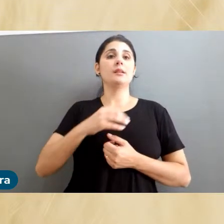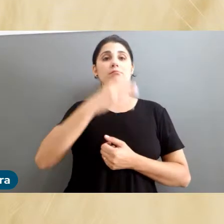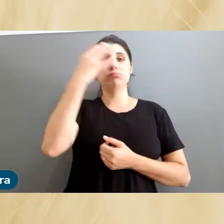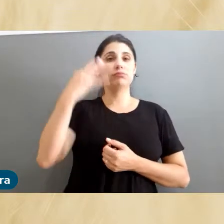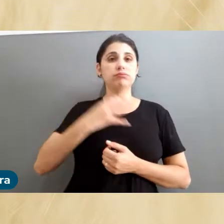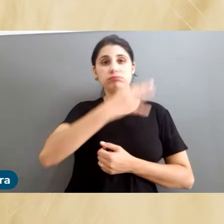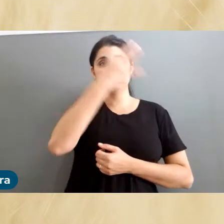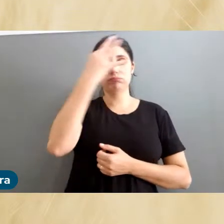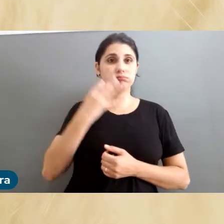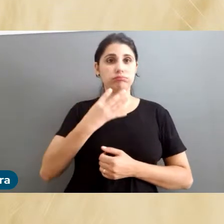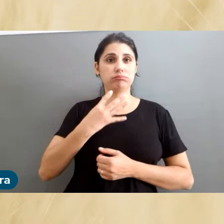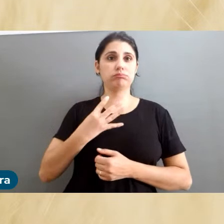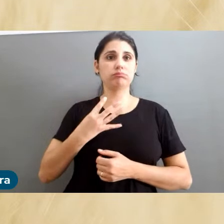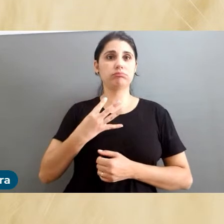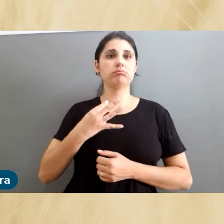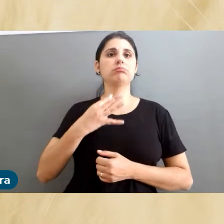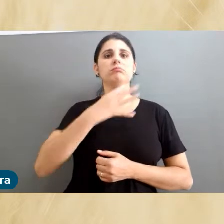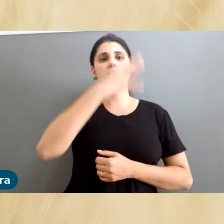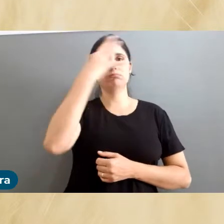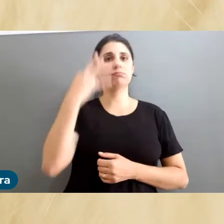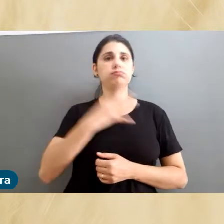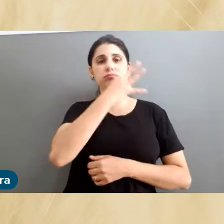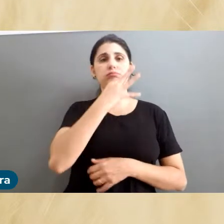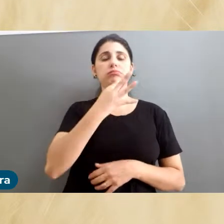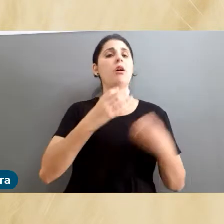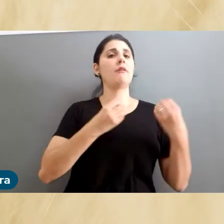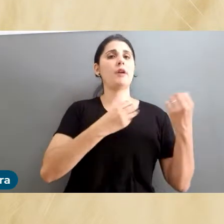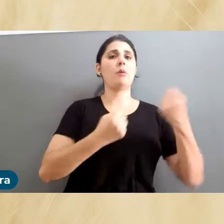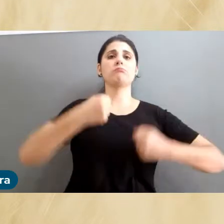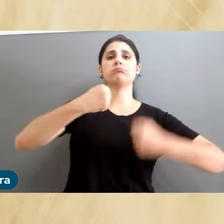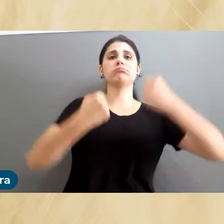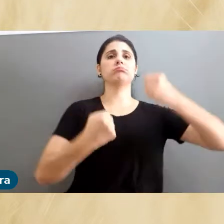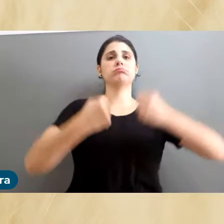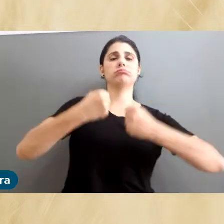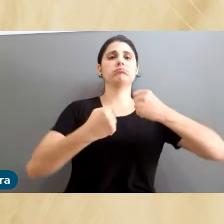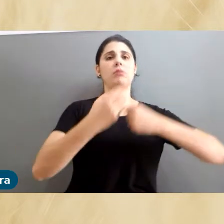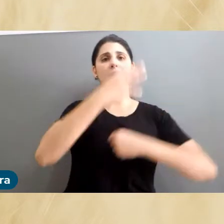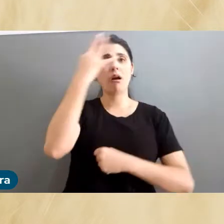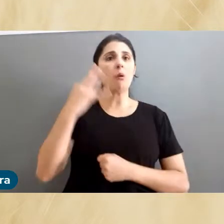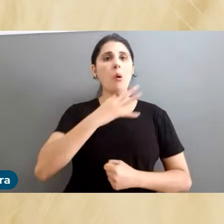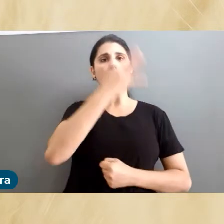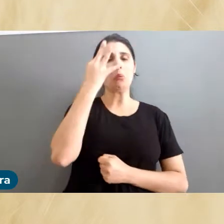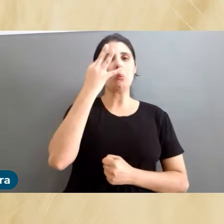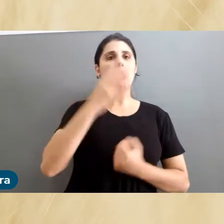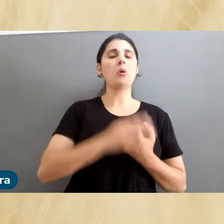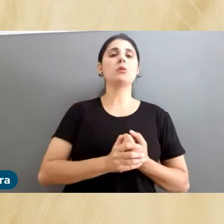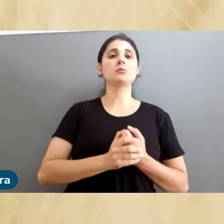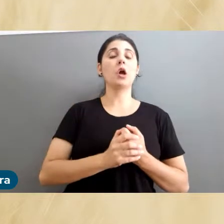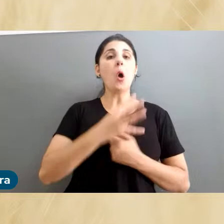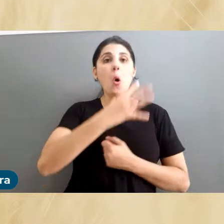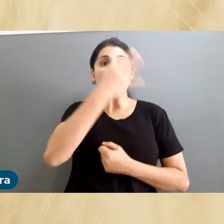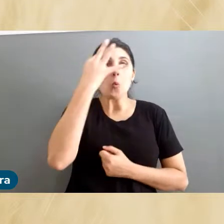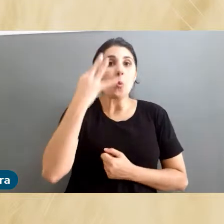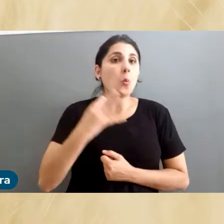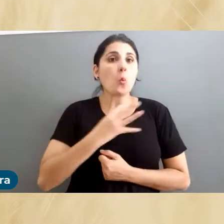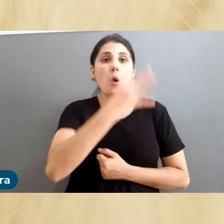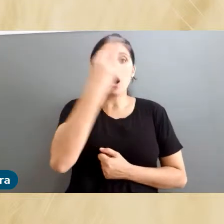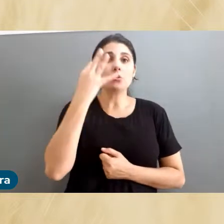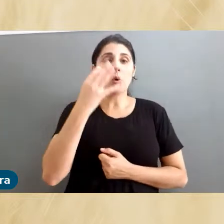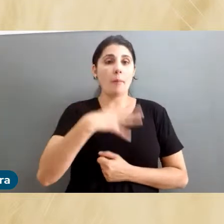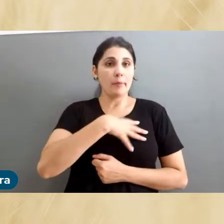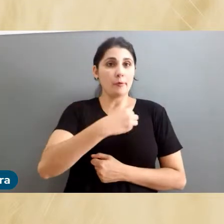só ele e o filho de 16 anos no carro. E ele dizia, Saulo, durante essas 4 horas, nós